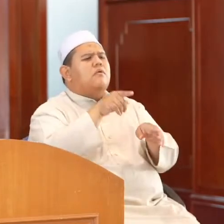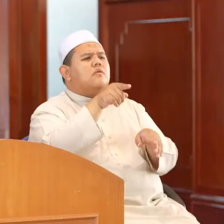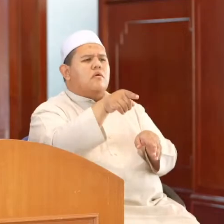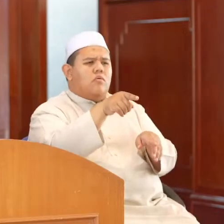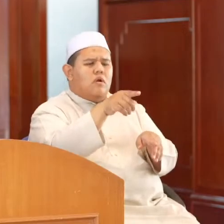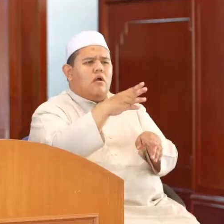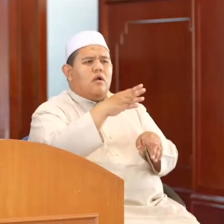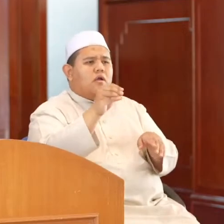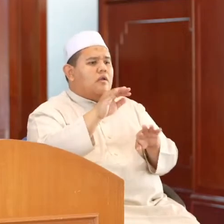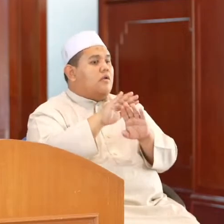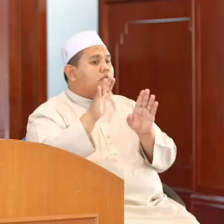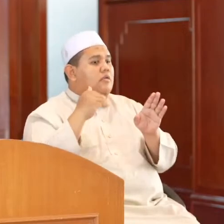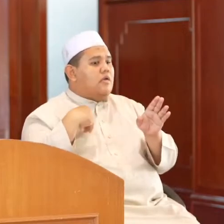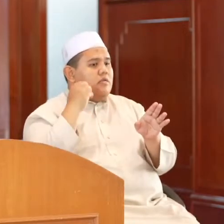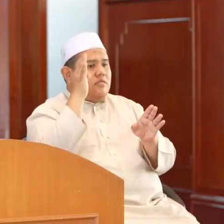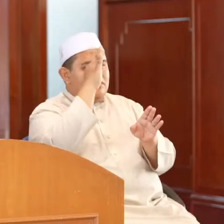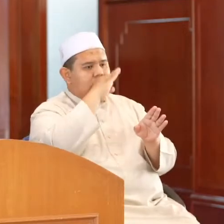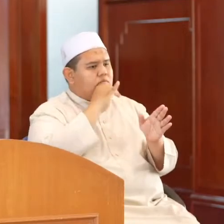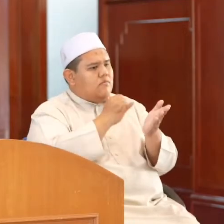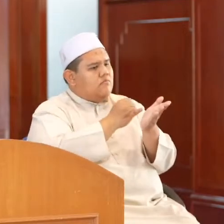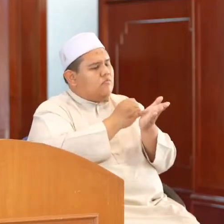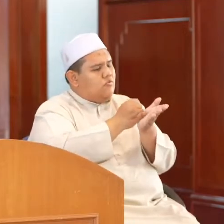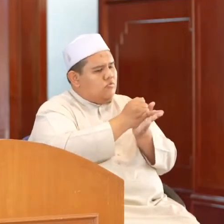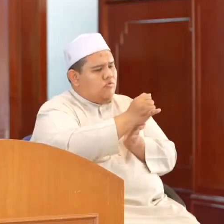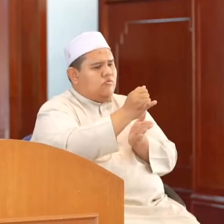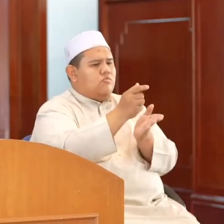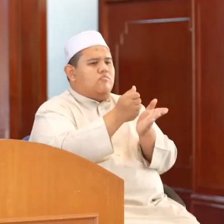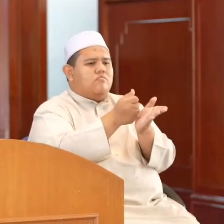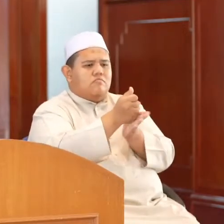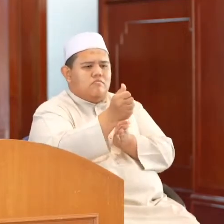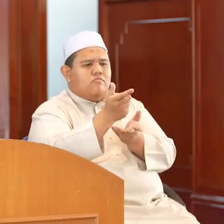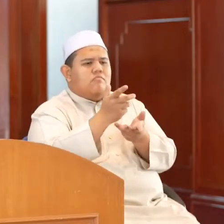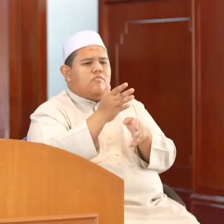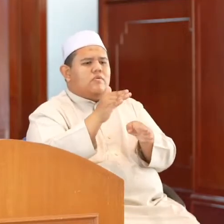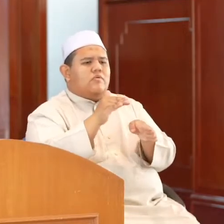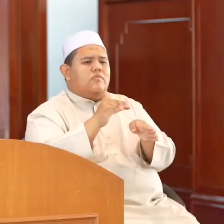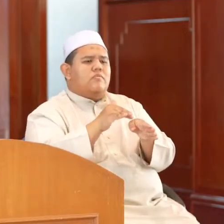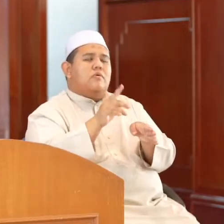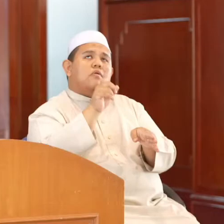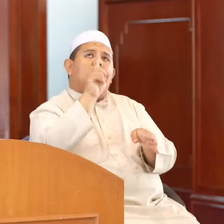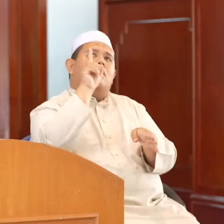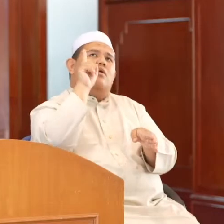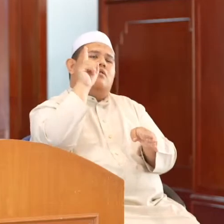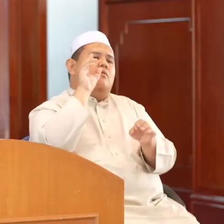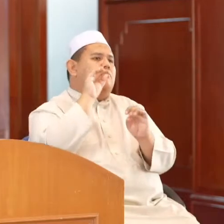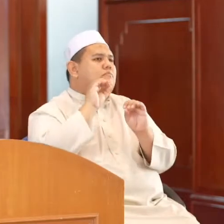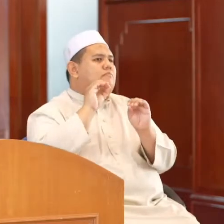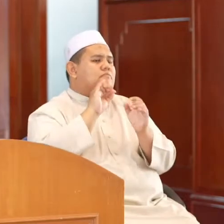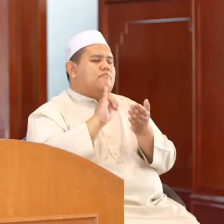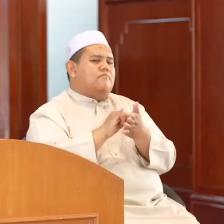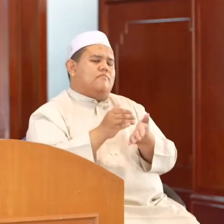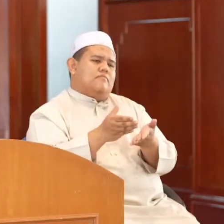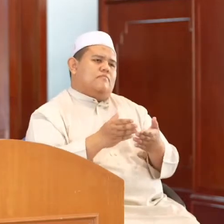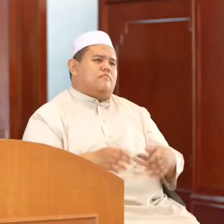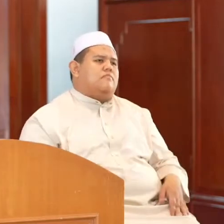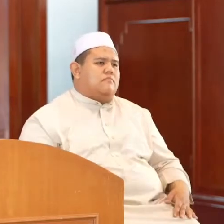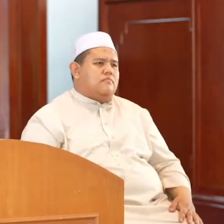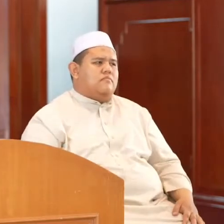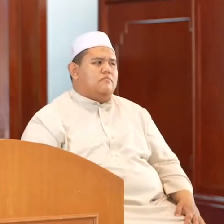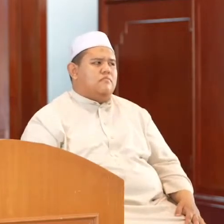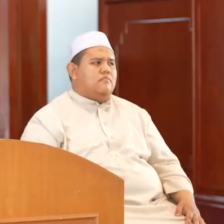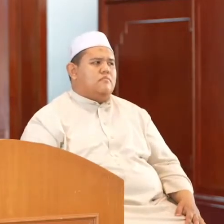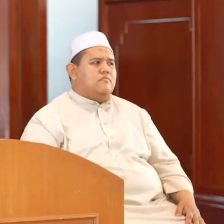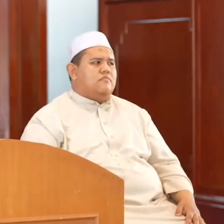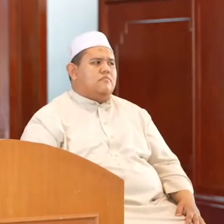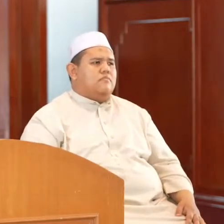tanda ketiadaan sifat jujur dan benar dalam kehambaanmu kepada Allah Subhanahu wa taala.